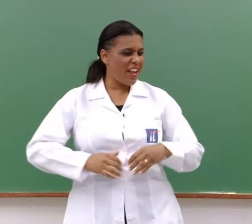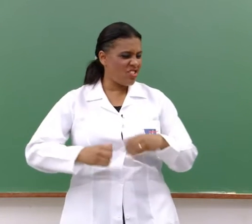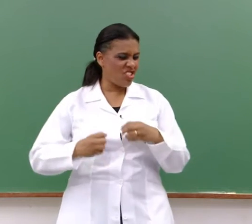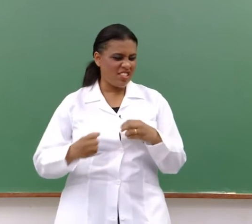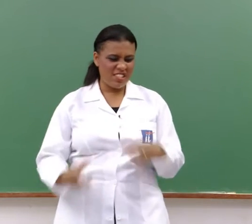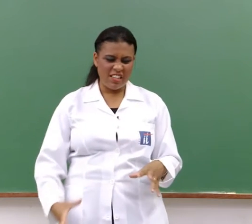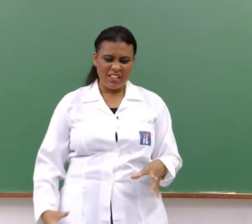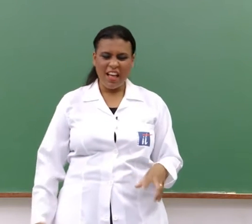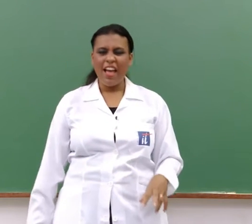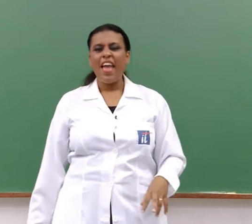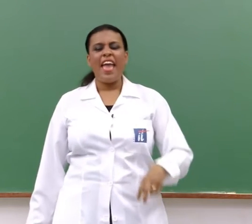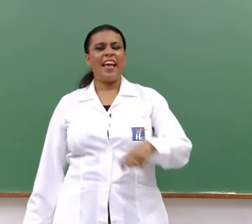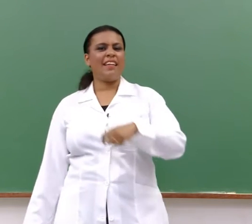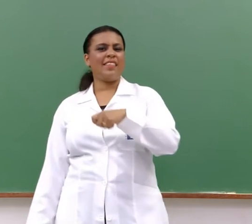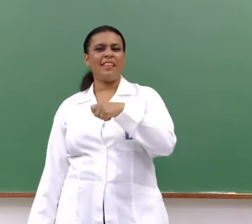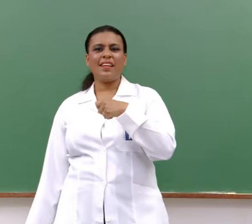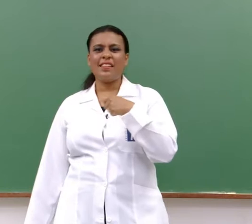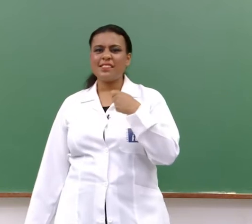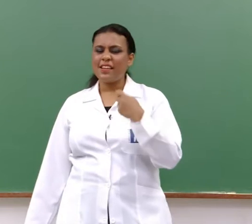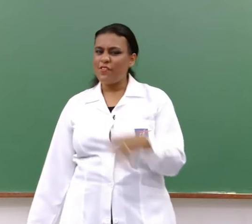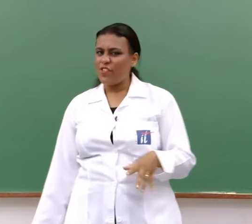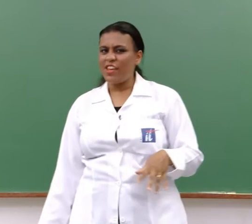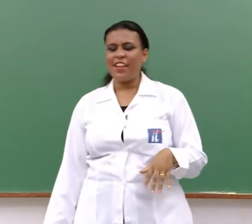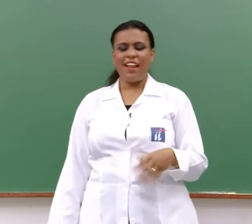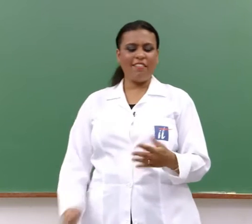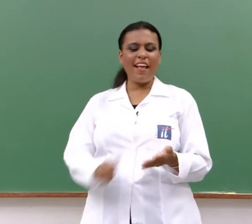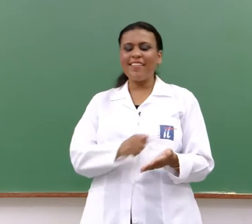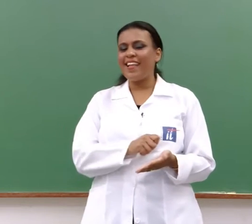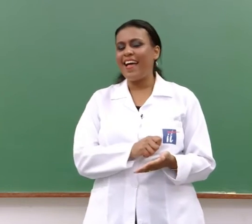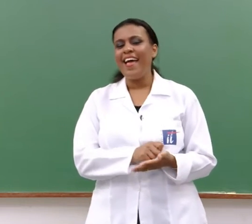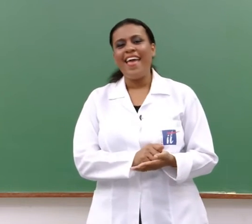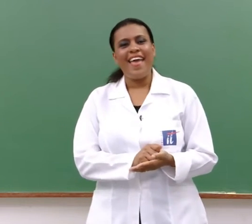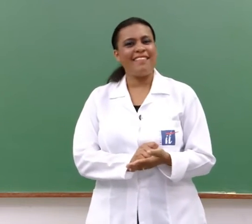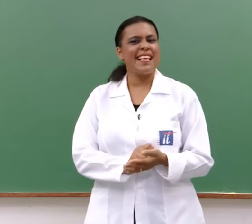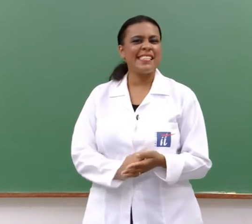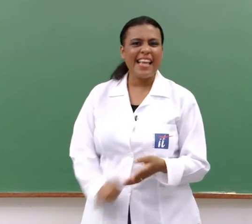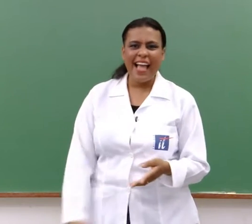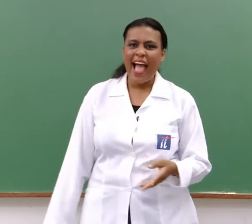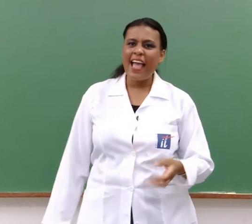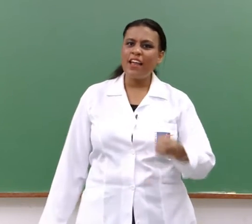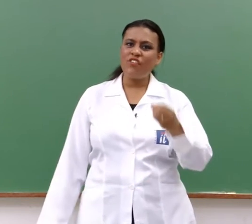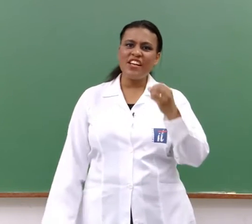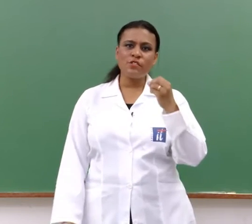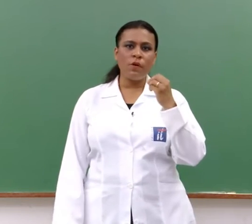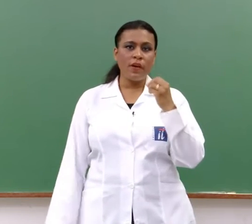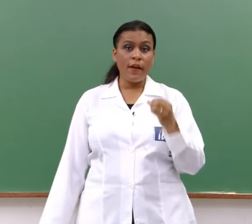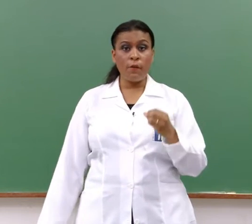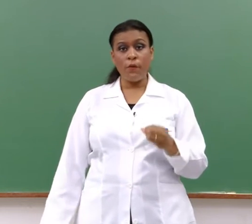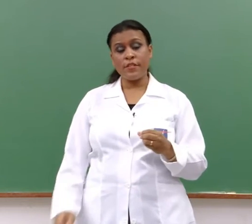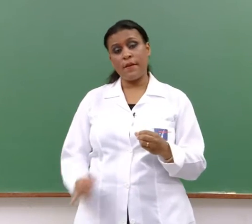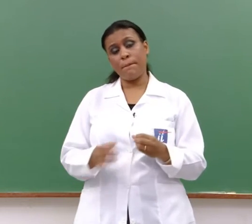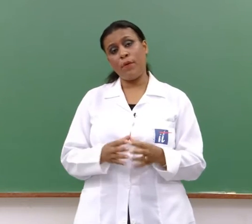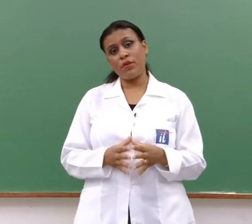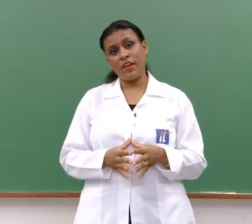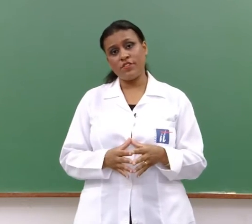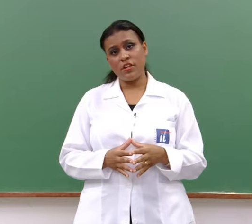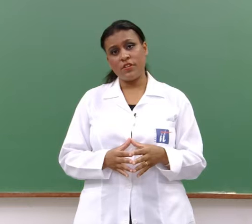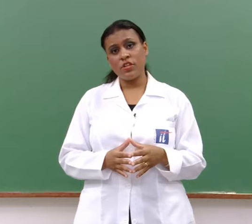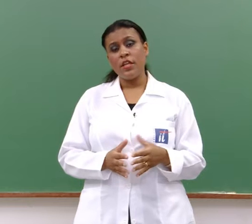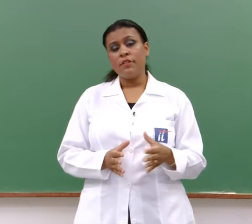te ensina, ela tenta descrever, ela tenta desenhar, ela faz qualquer coisa. Por quê, gente? Não